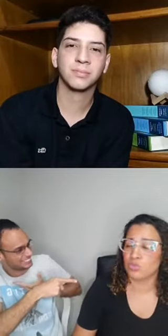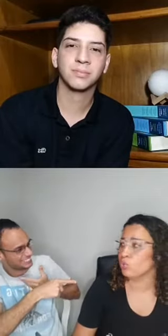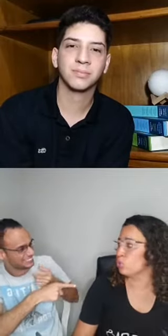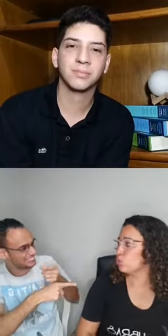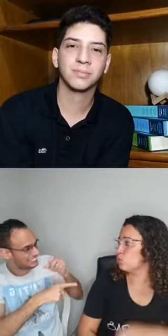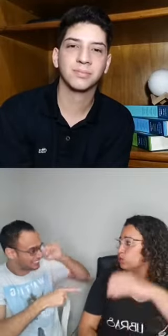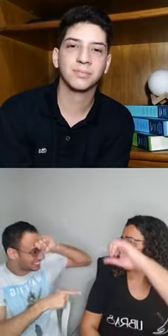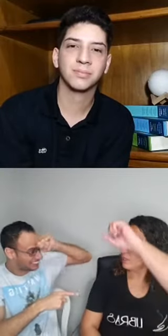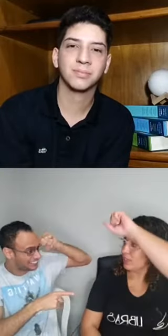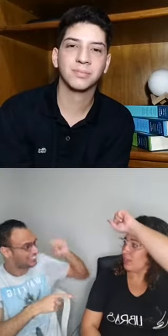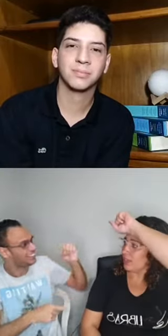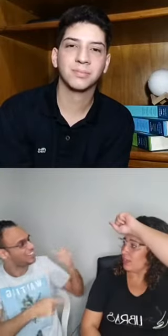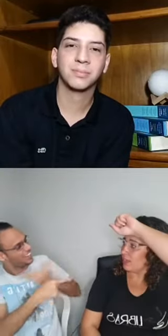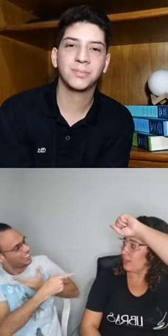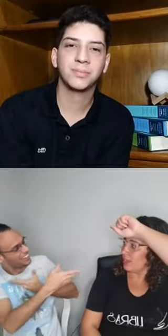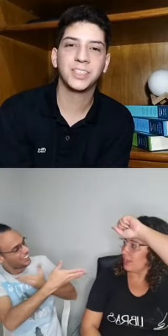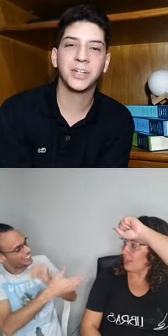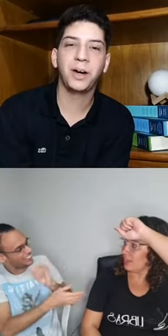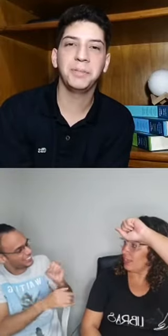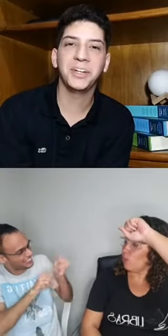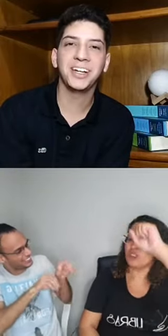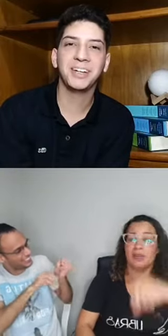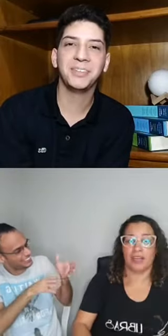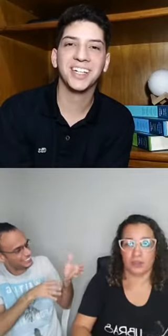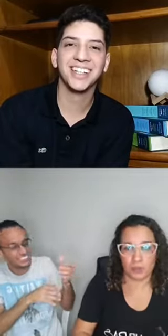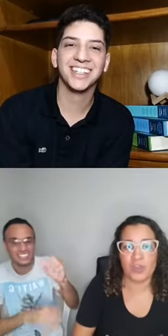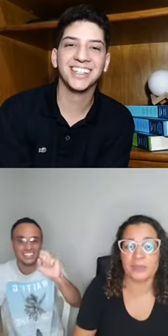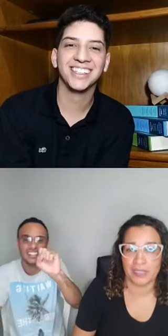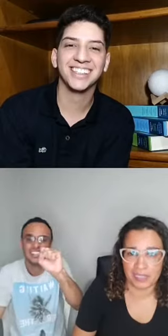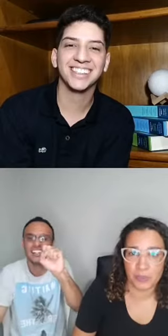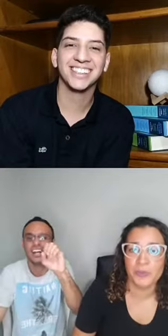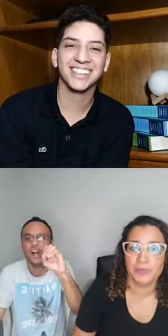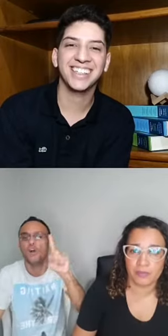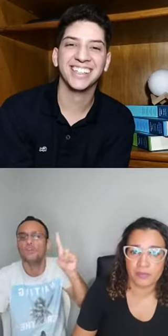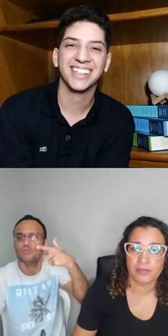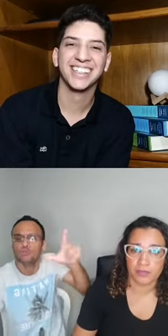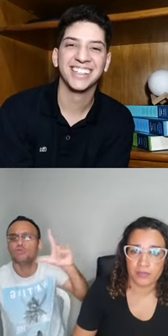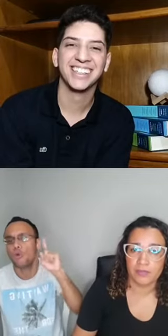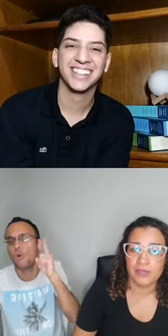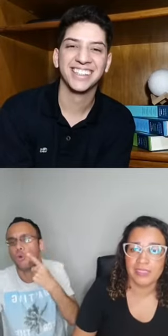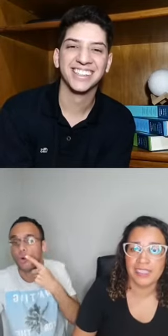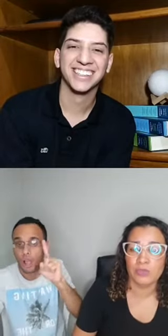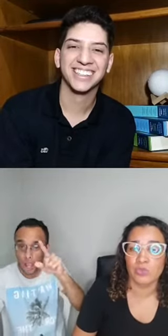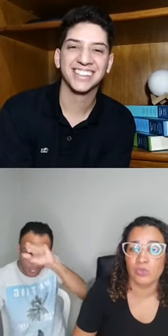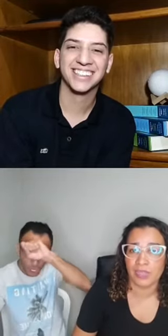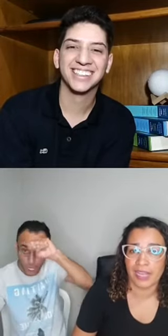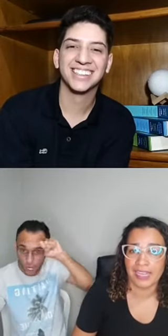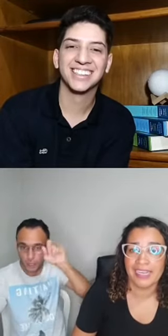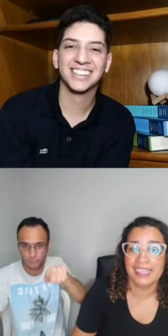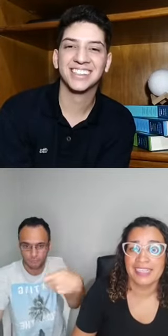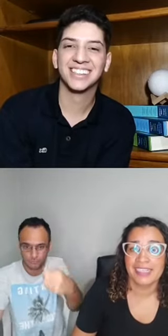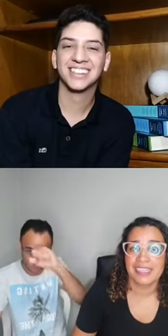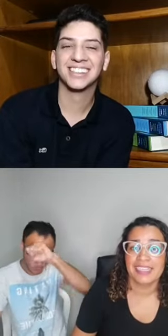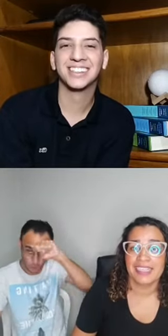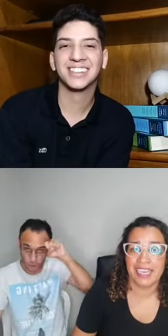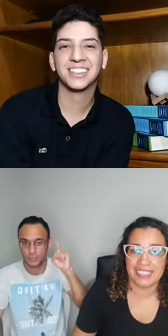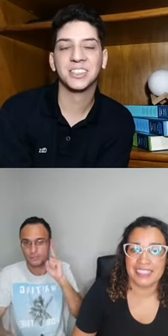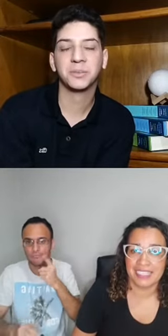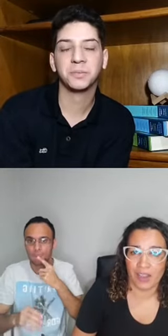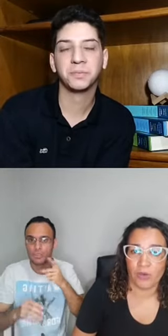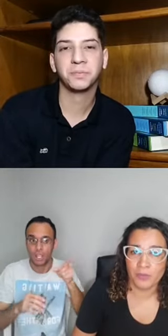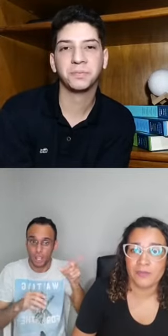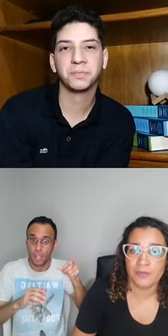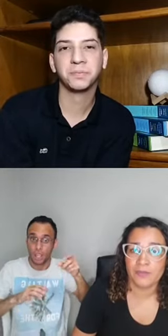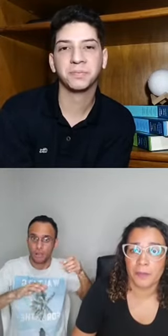tem surdo. Seu apoio. Osmano, né? Tem um surdo lá, que é